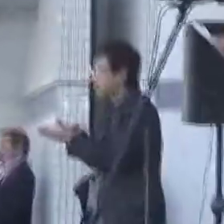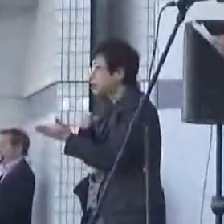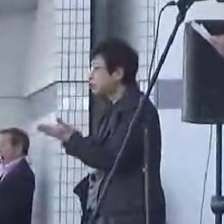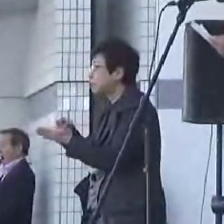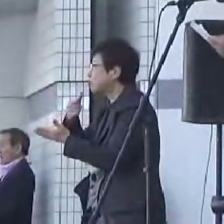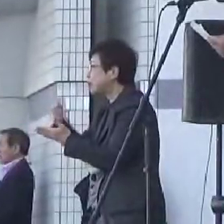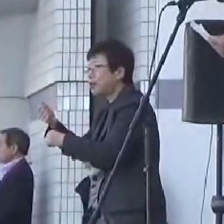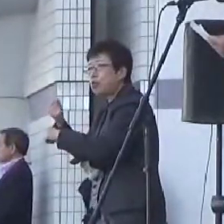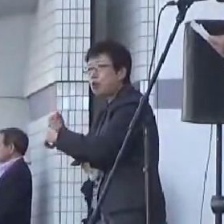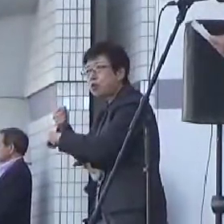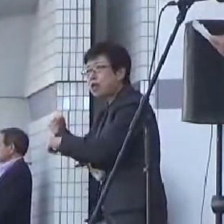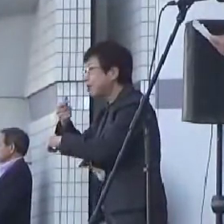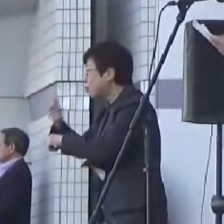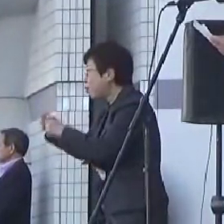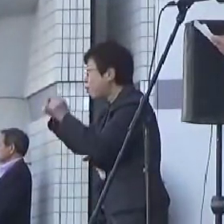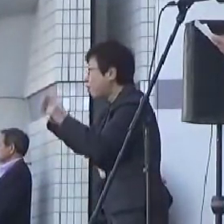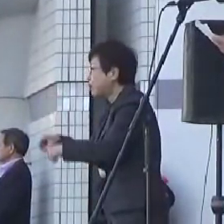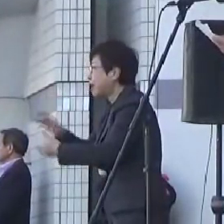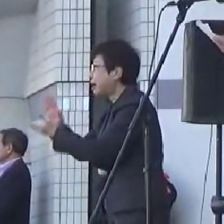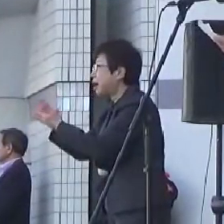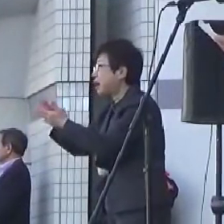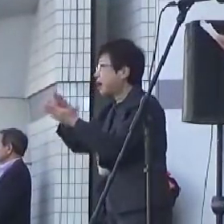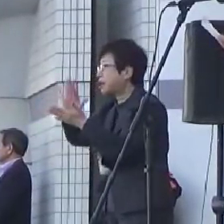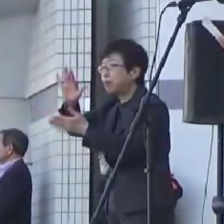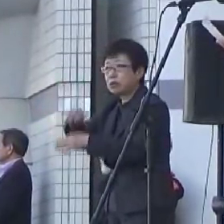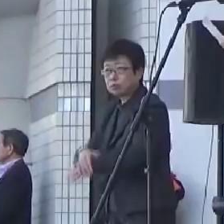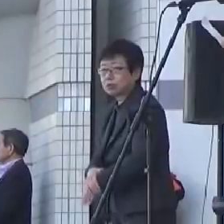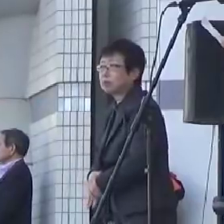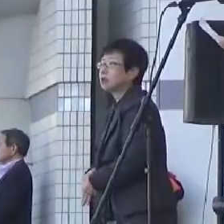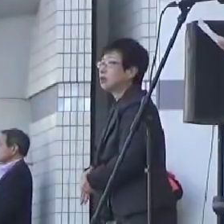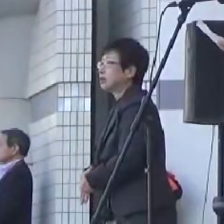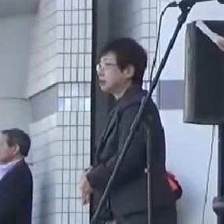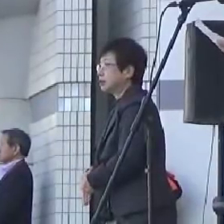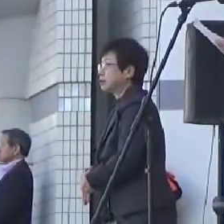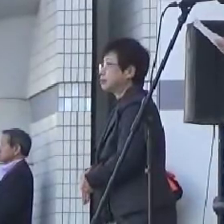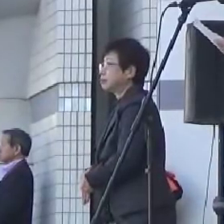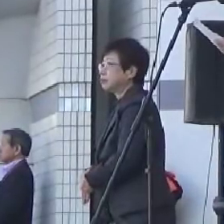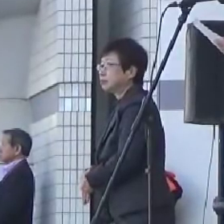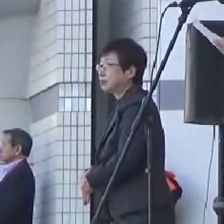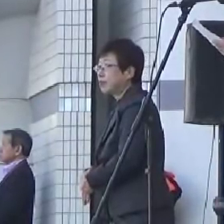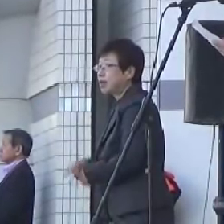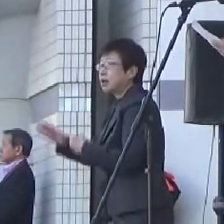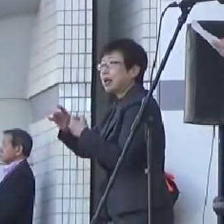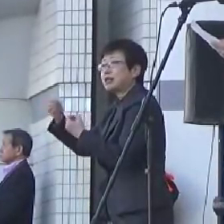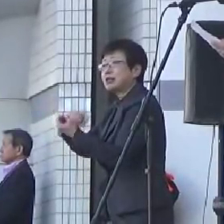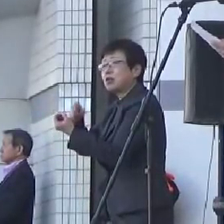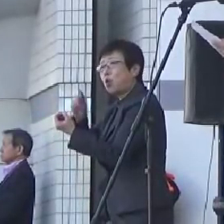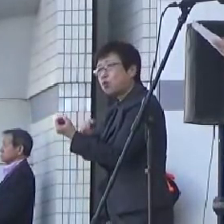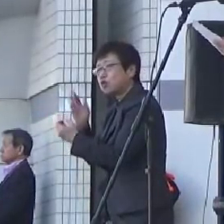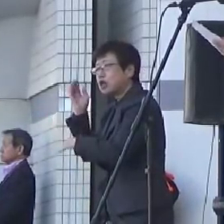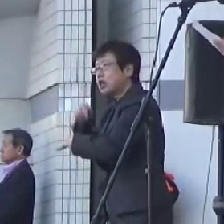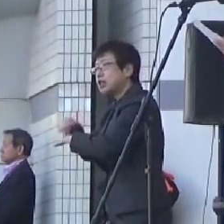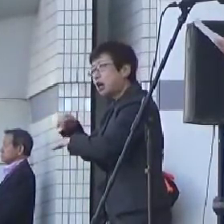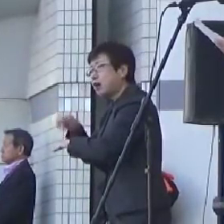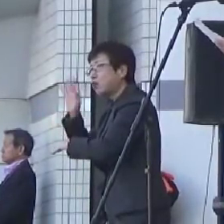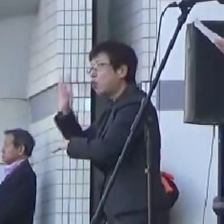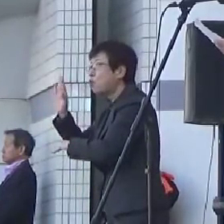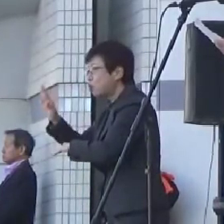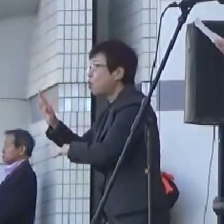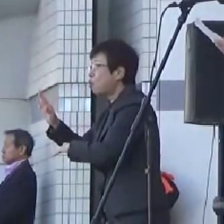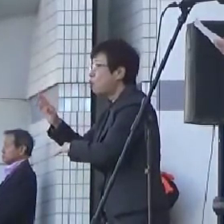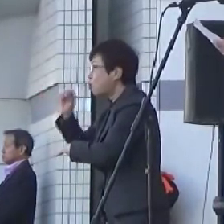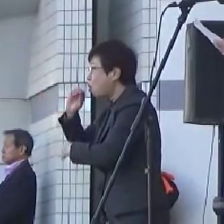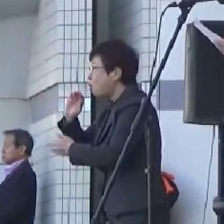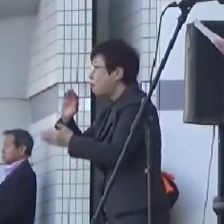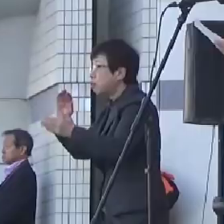を伴うさまざまな問題が山積しています。 原子力政策が今後好転する